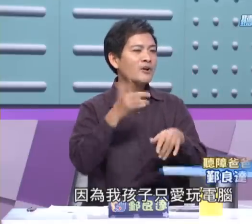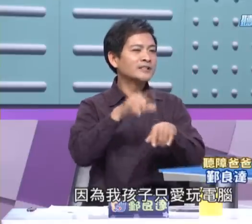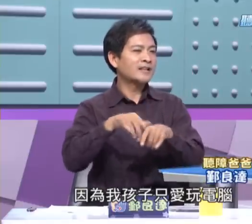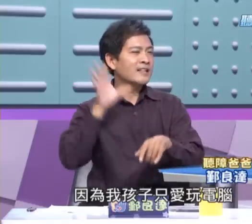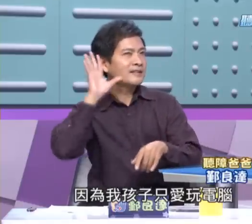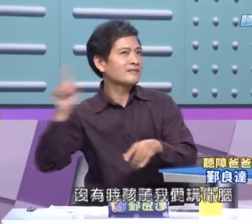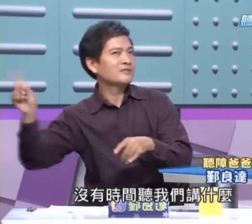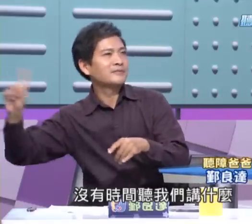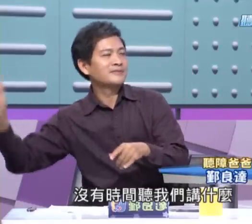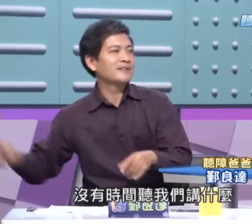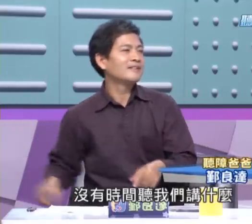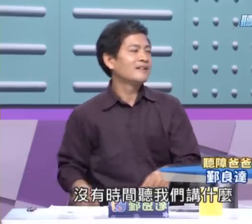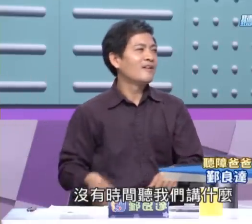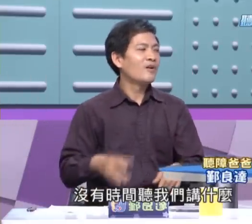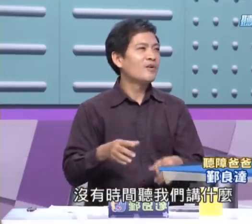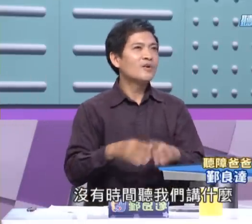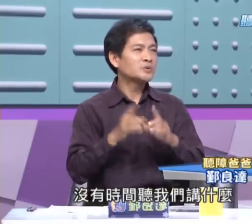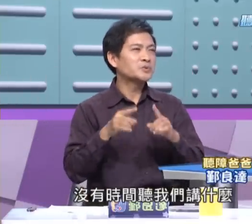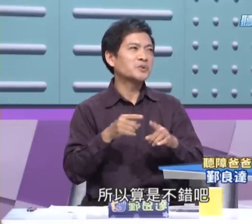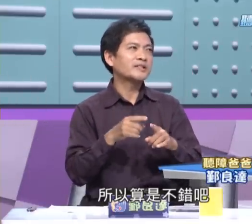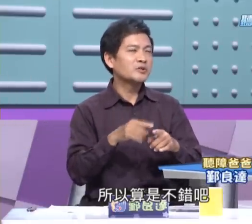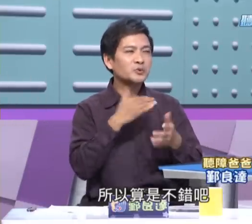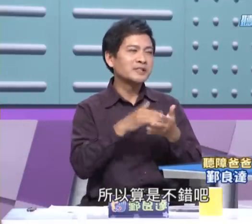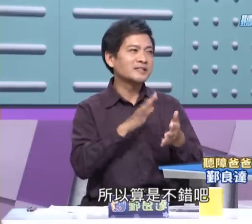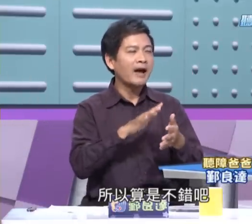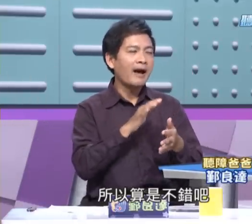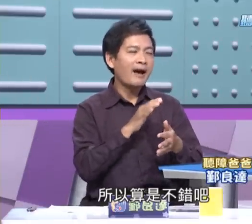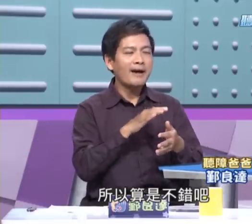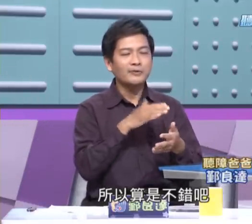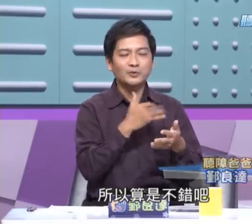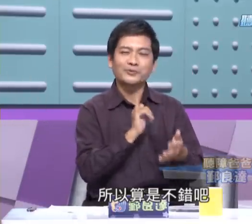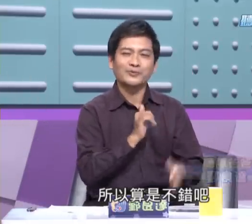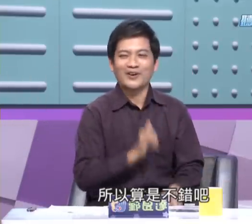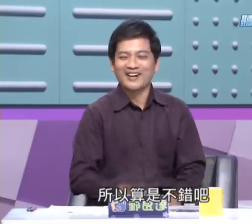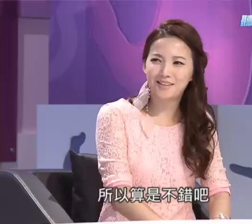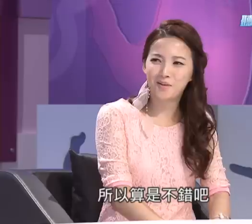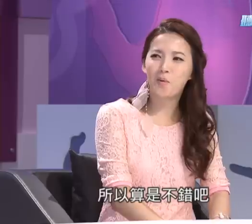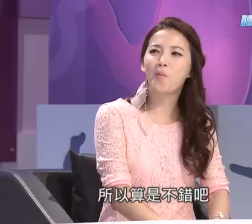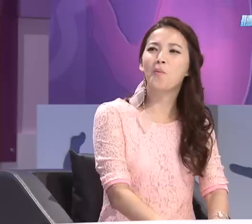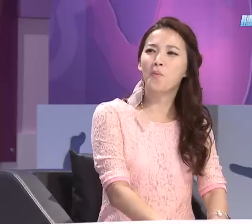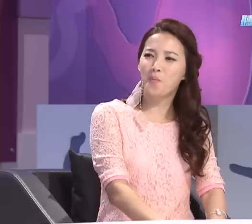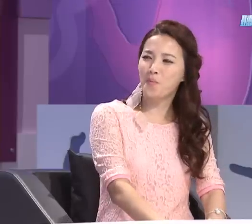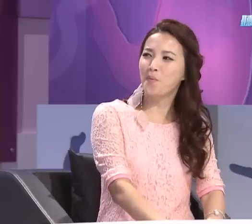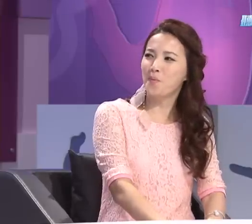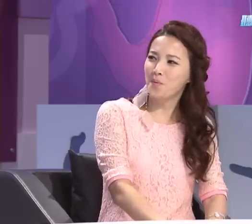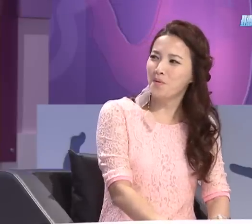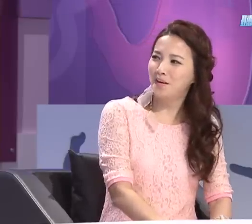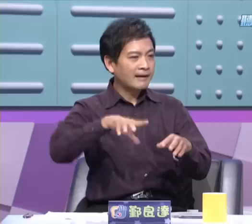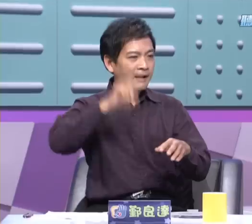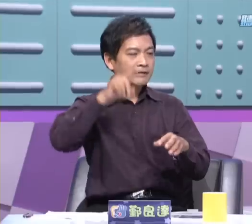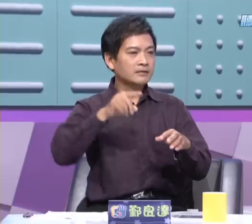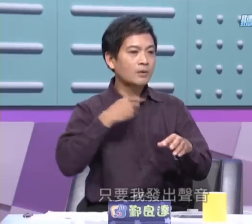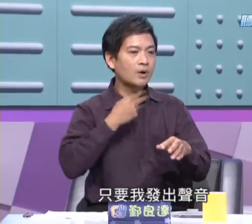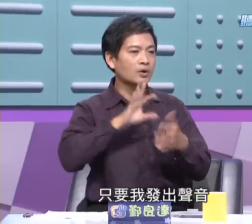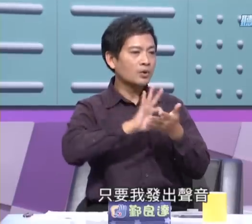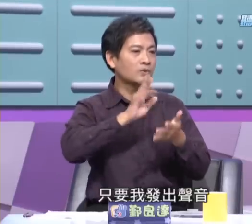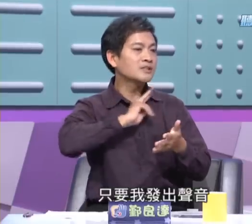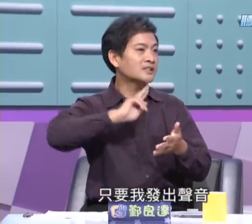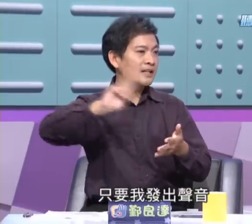脑，没有时间听我们讲什么，所以算是不错吧。 哦。 只要我发出声